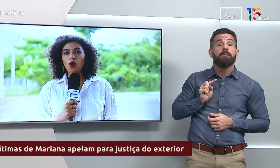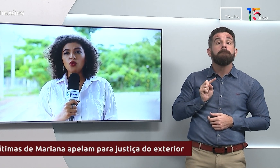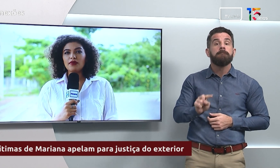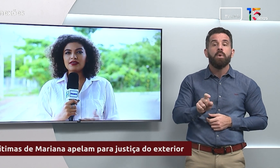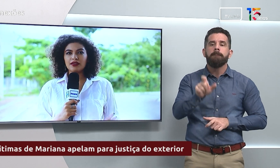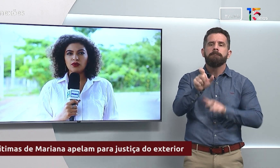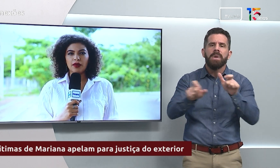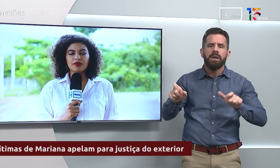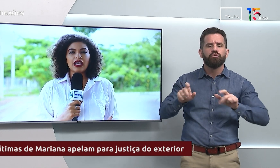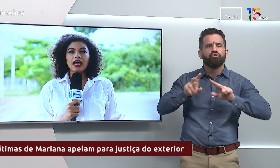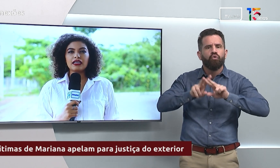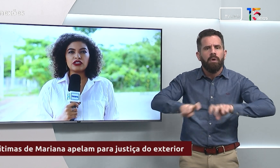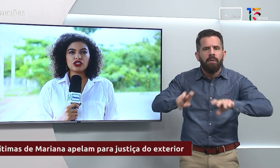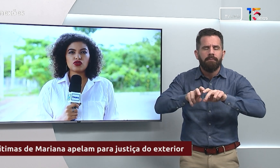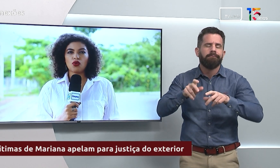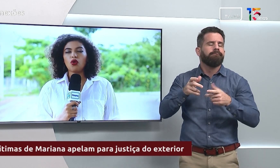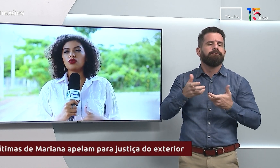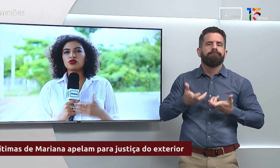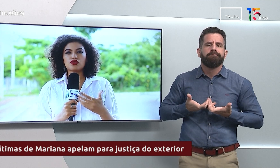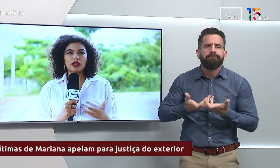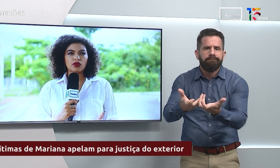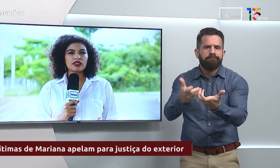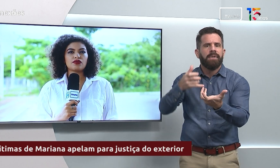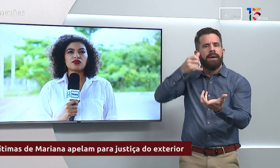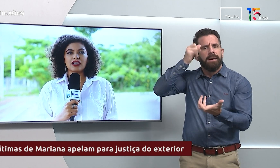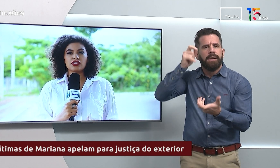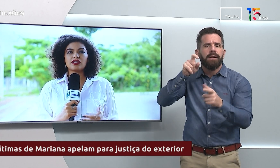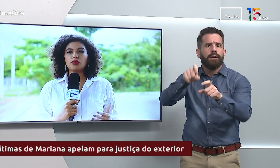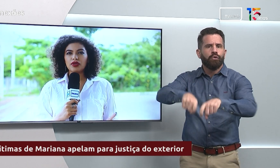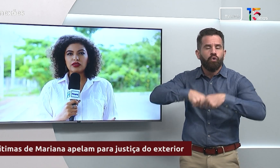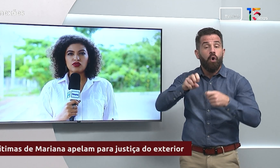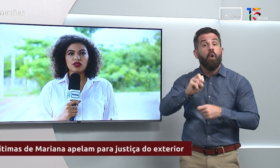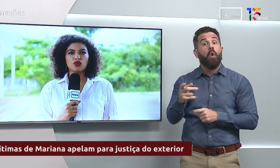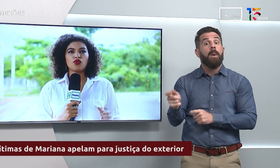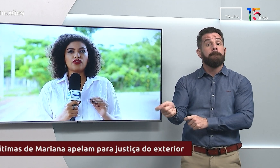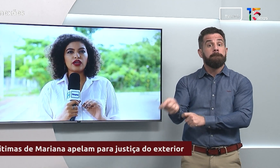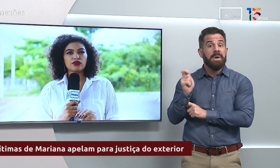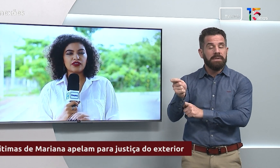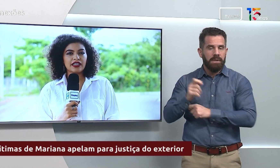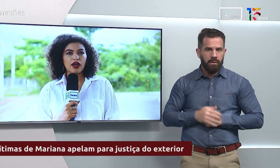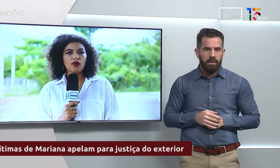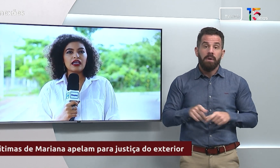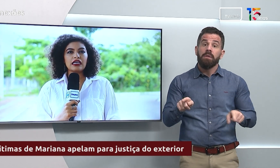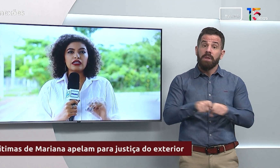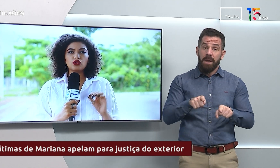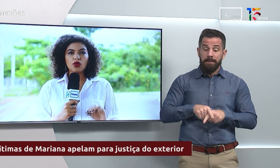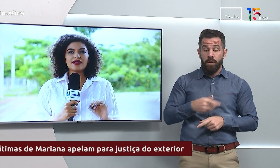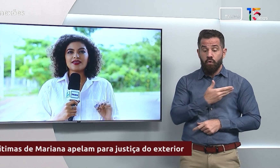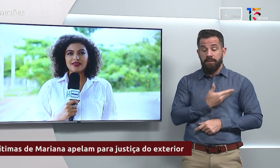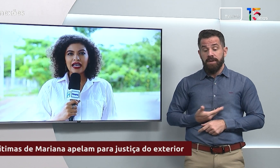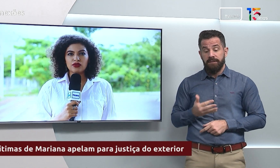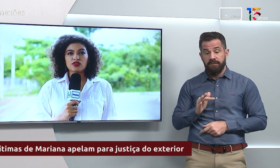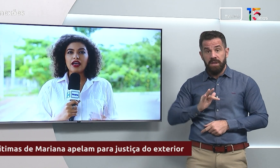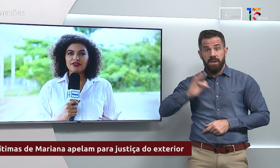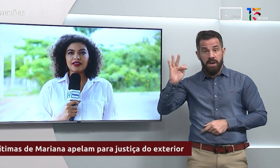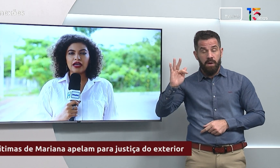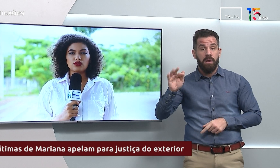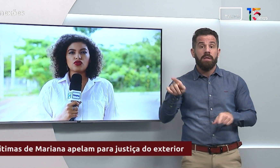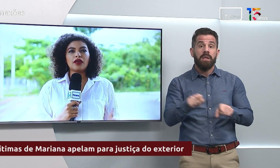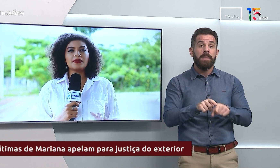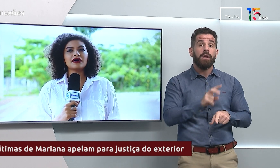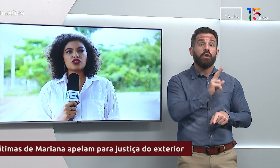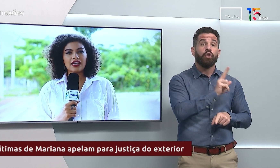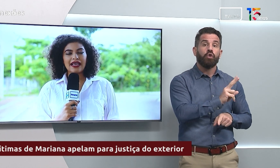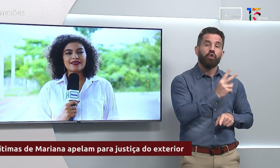agricultor ou pescador. Além disso, outros valores vão ser distribuídos entre o governo federal e 2 estados